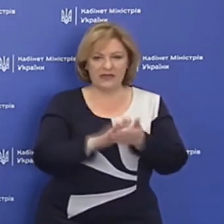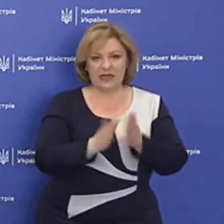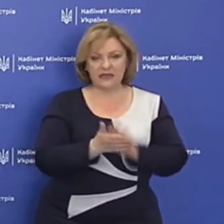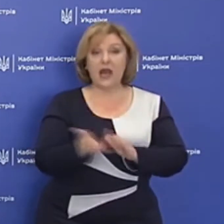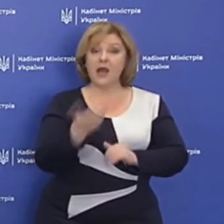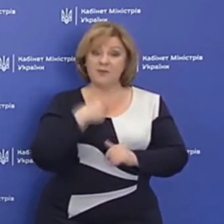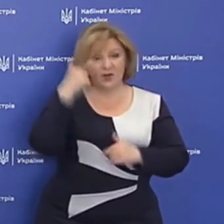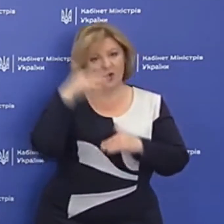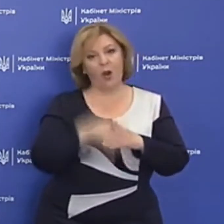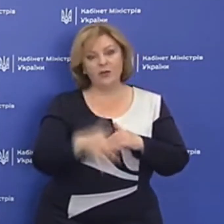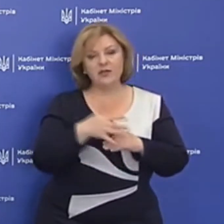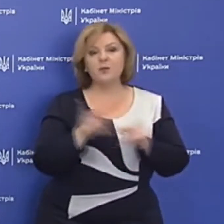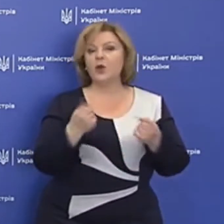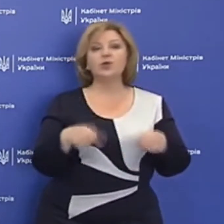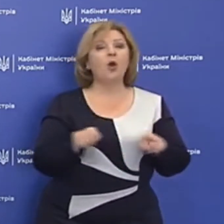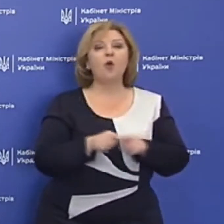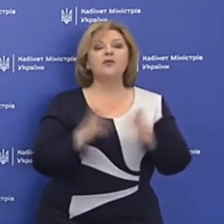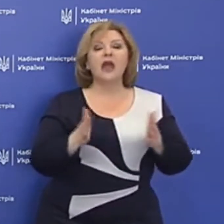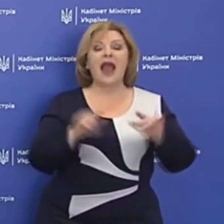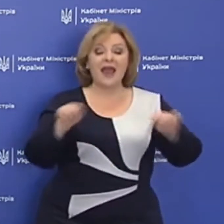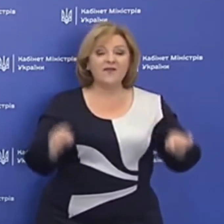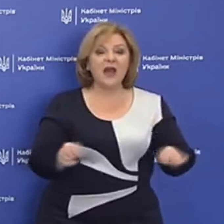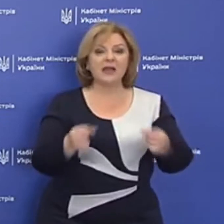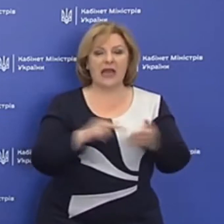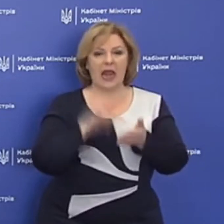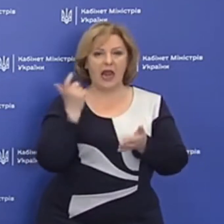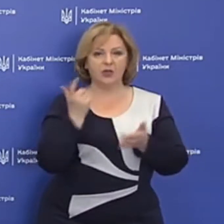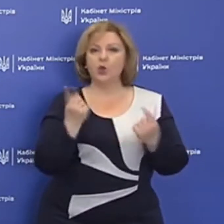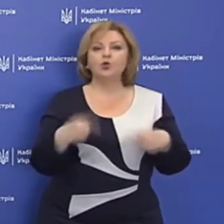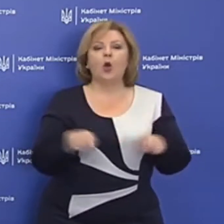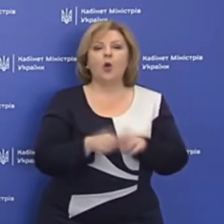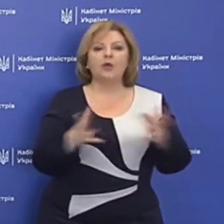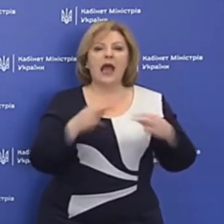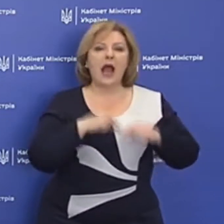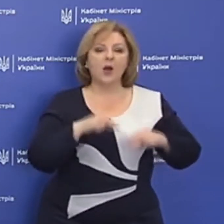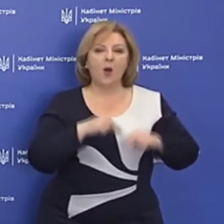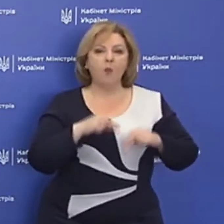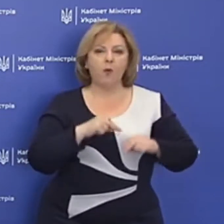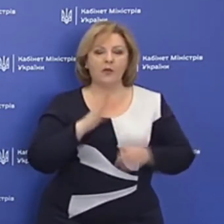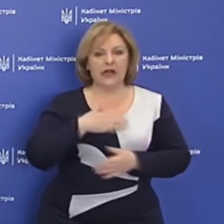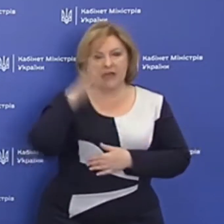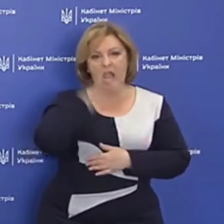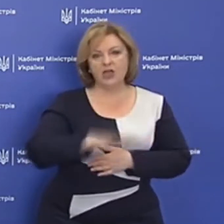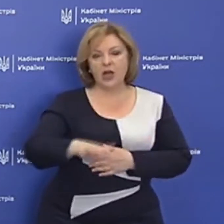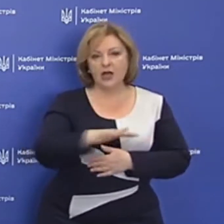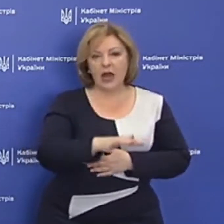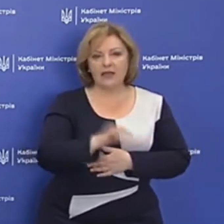Ми розуміємо, що таке відновлення економіки, що таке робота нашої країни.